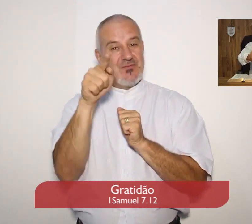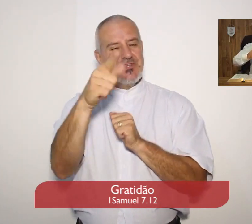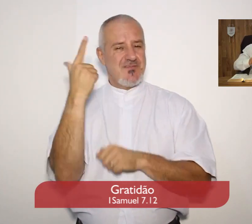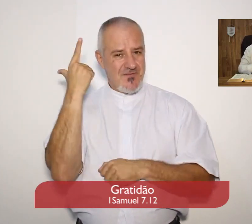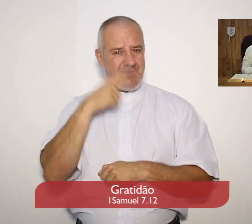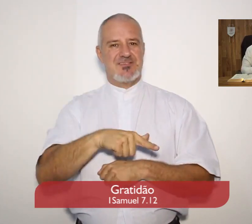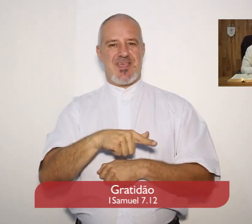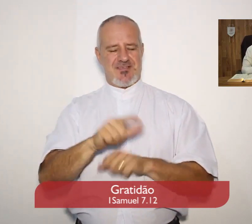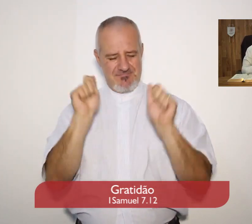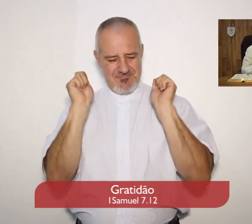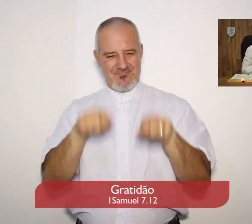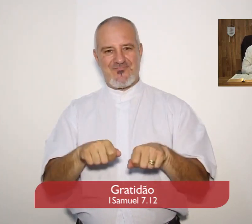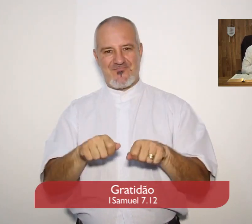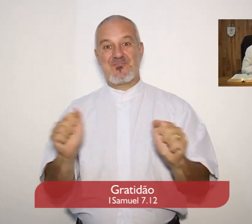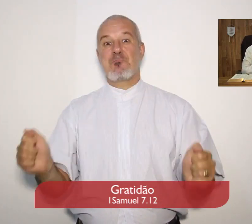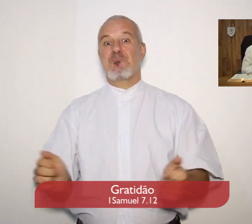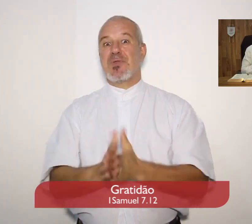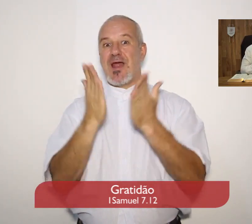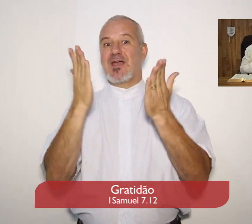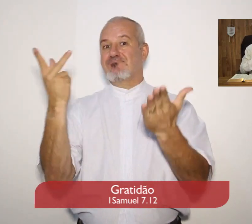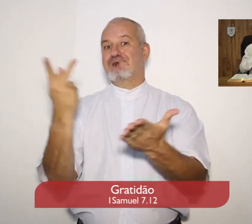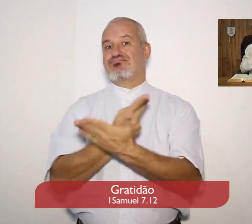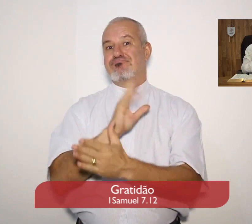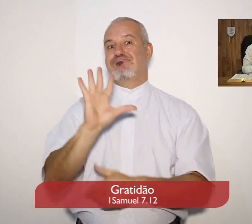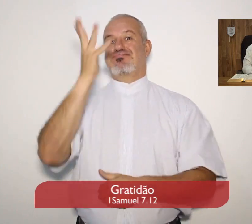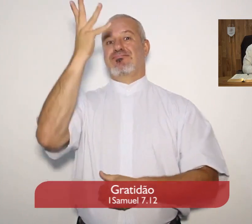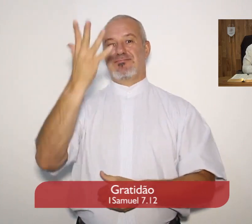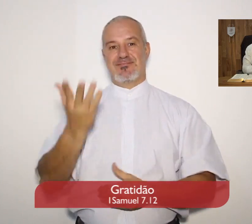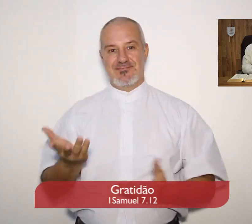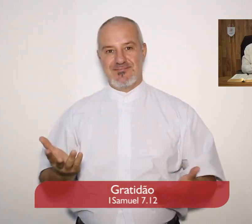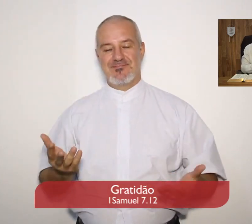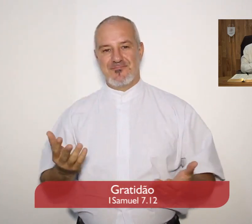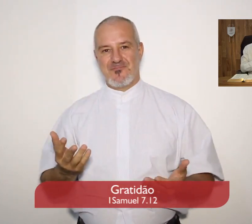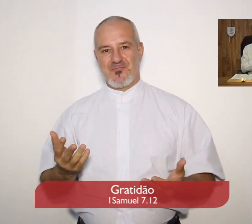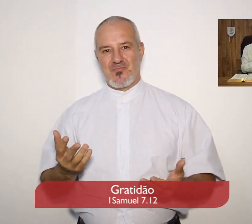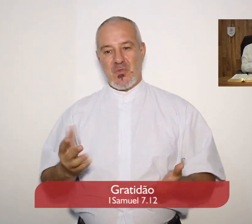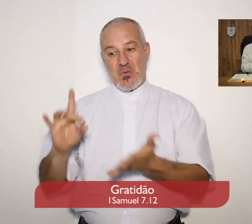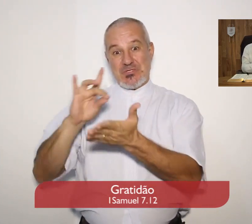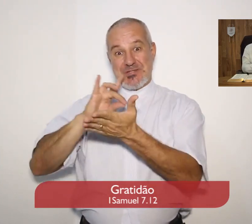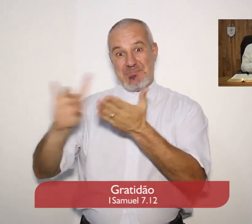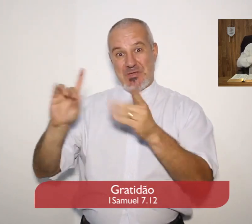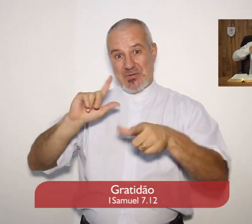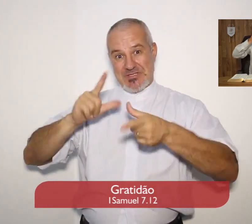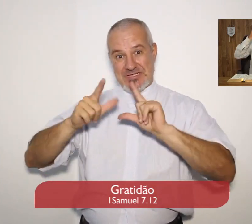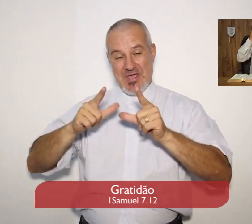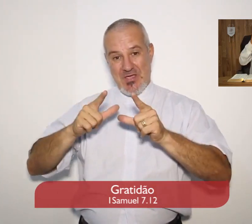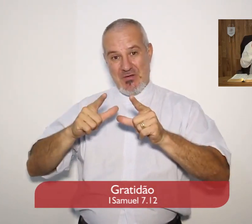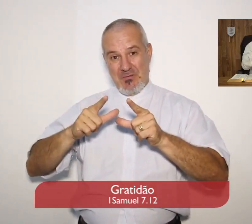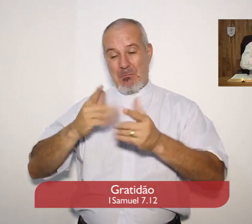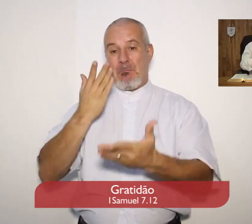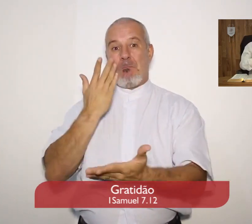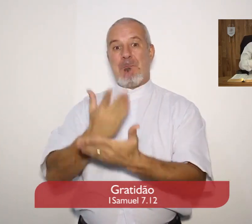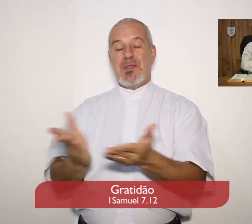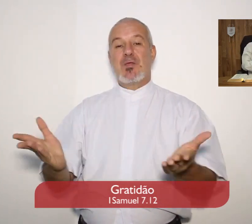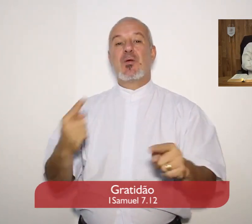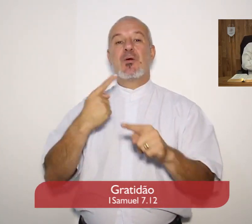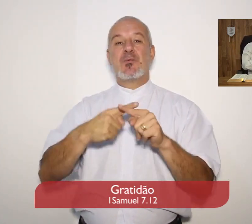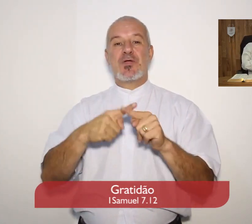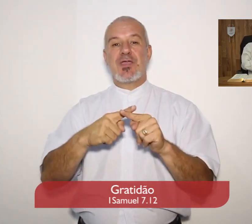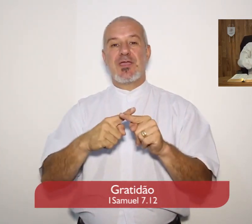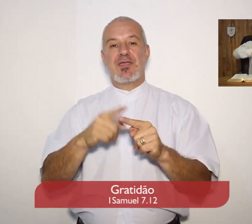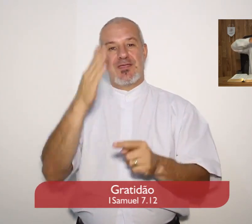o milagre acontece. Os filisteus, eles foram